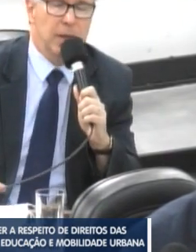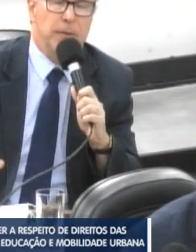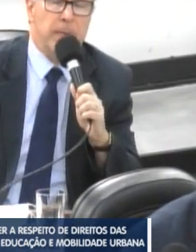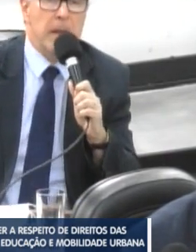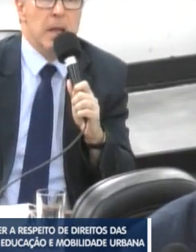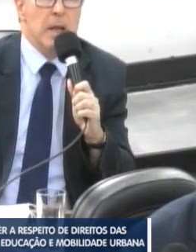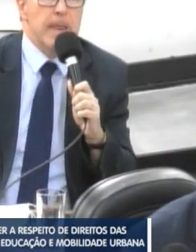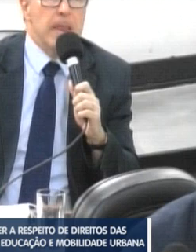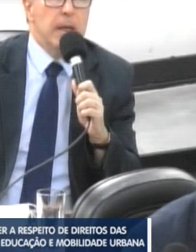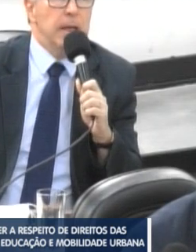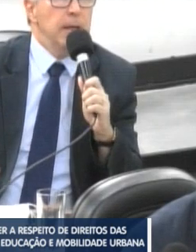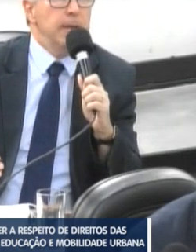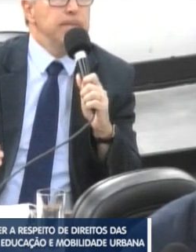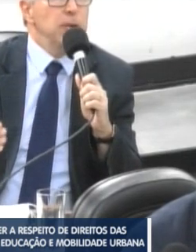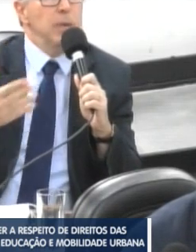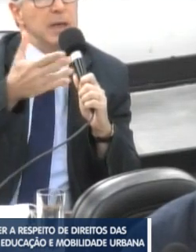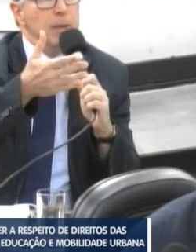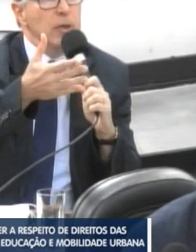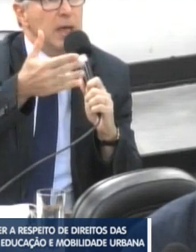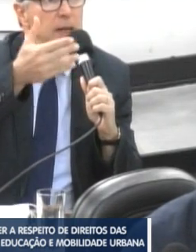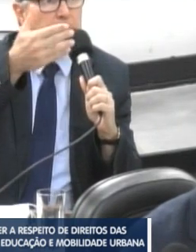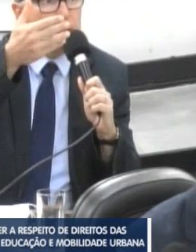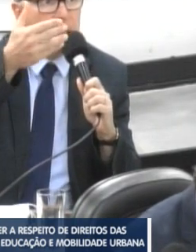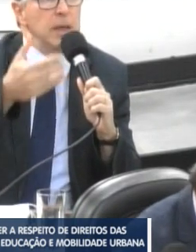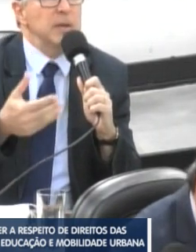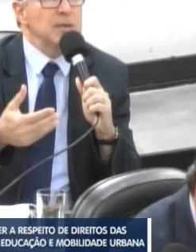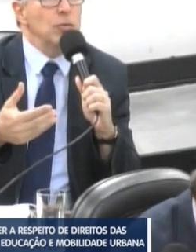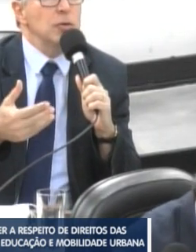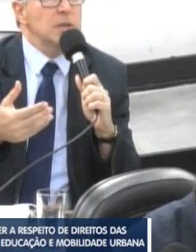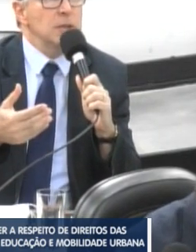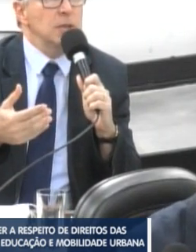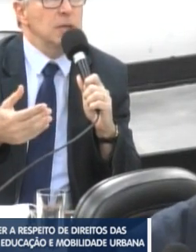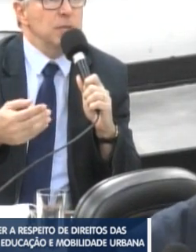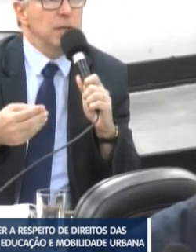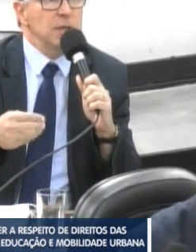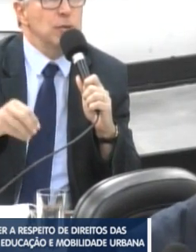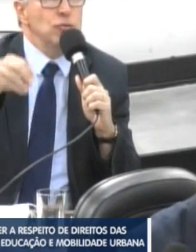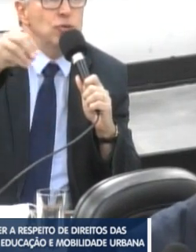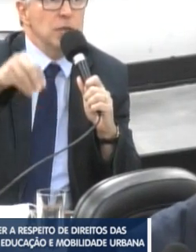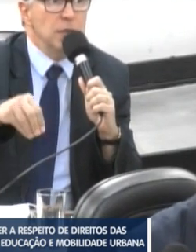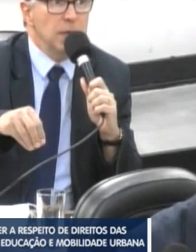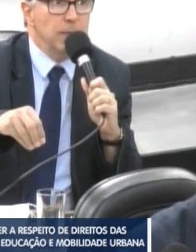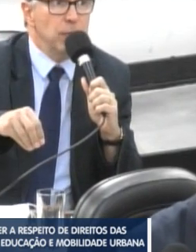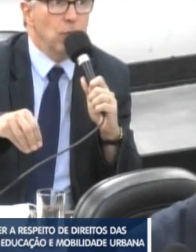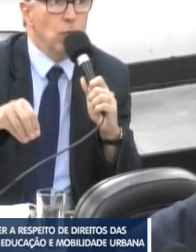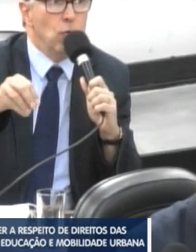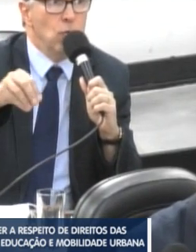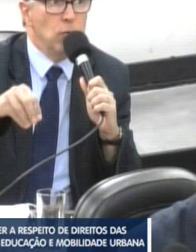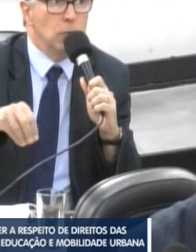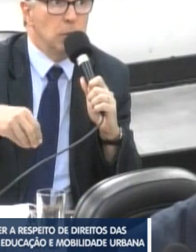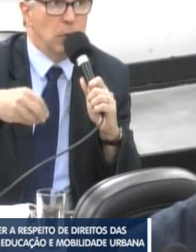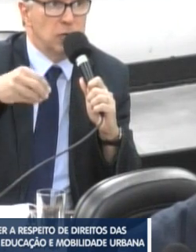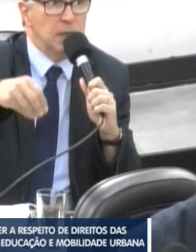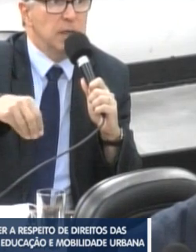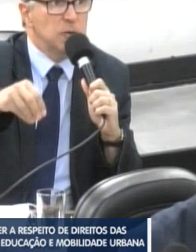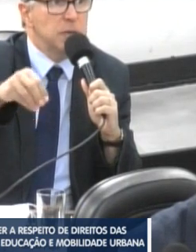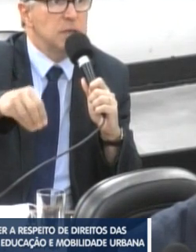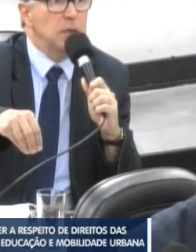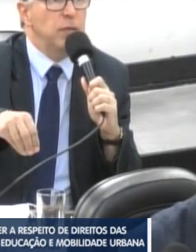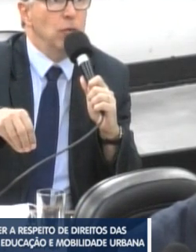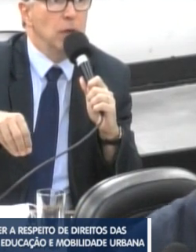Dr. Odélio. E eu me lembro que era reclamação constante das mães, não tinha um